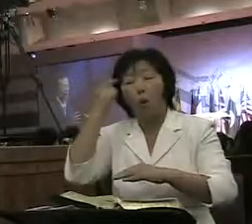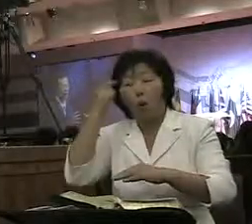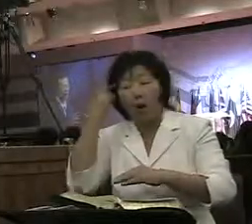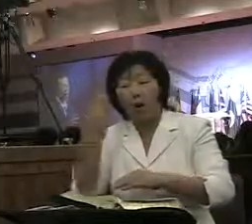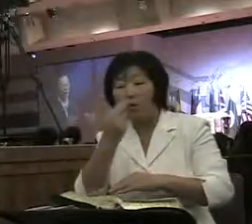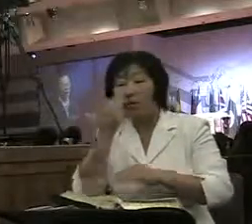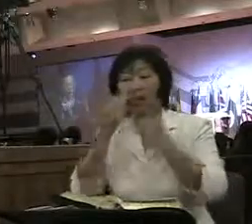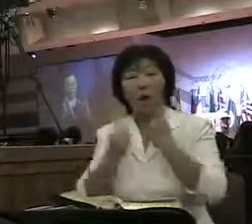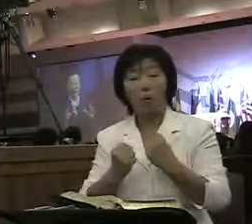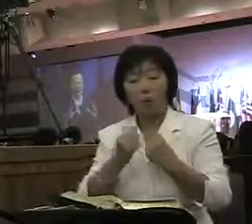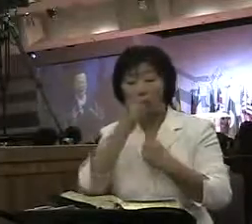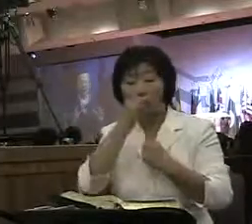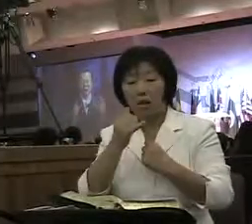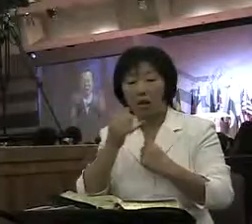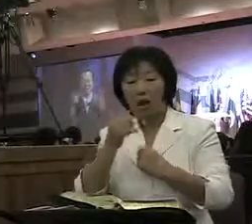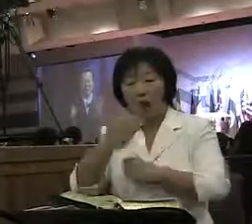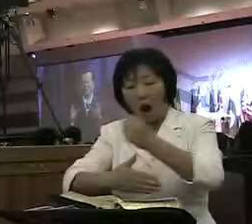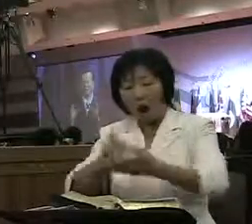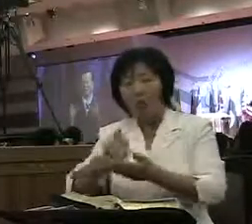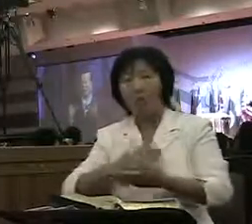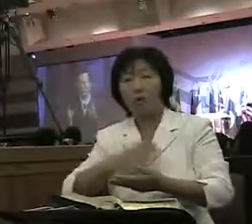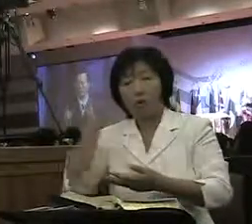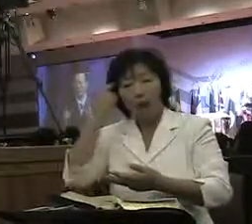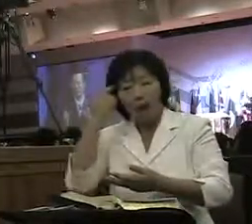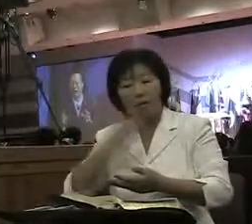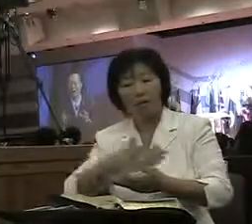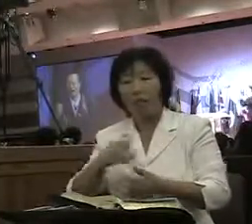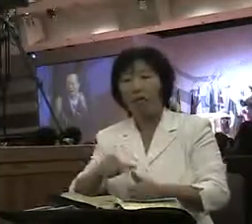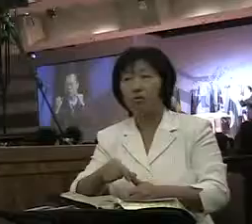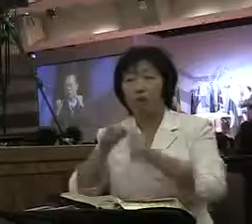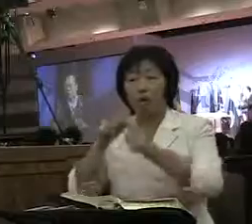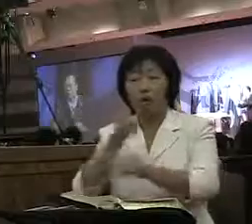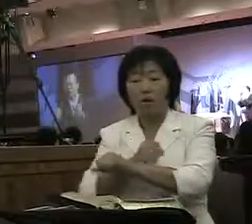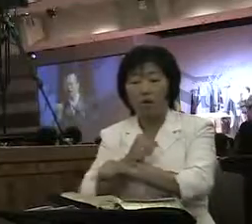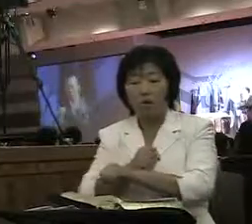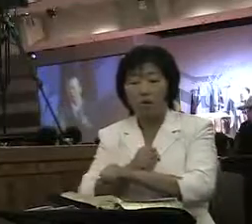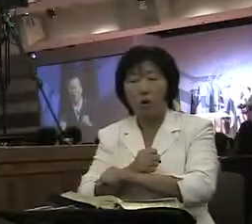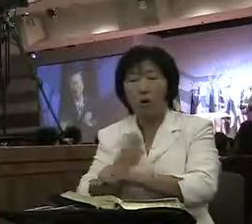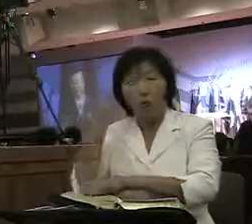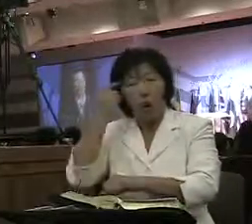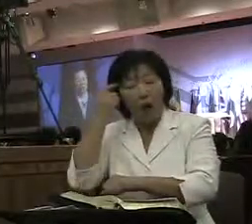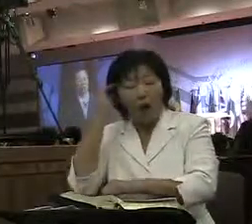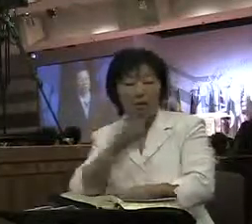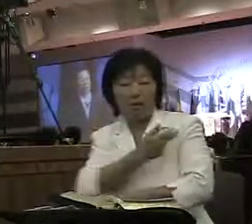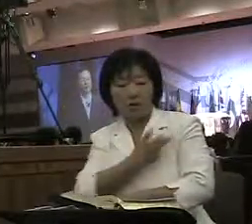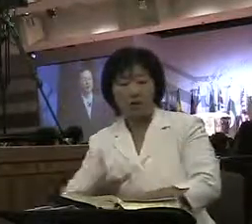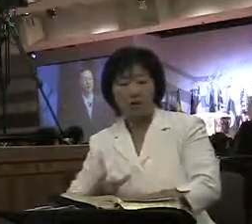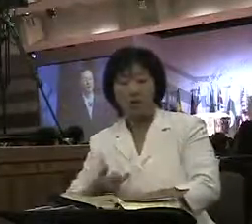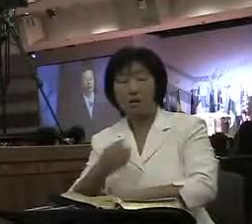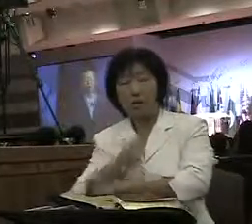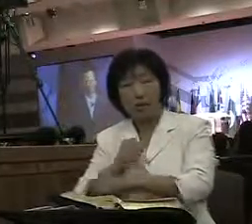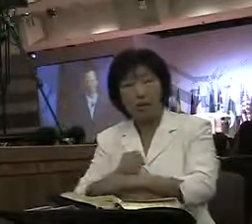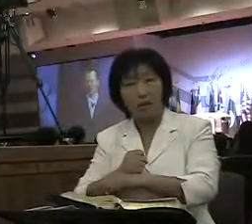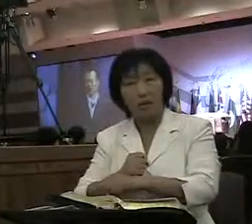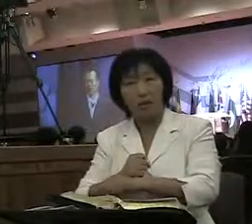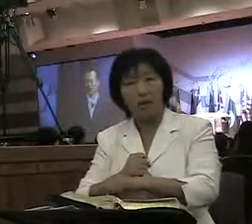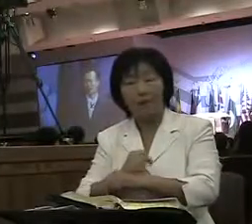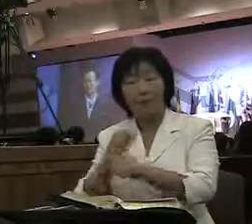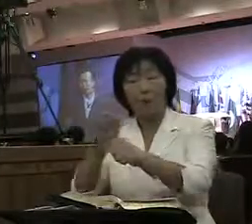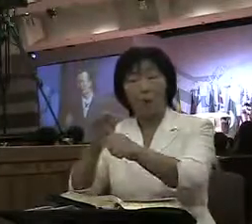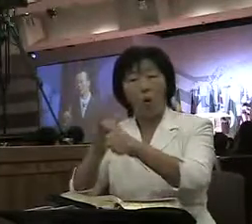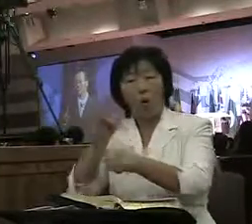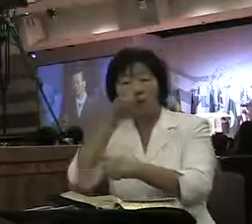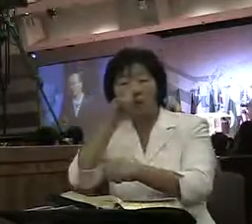왜 구원하셨고 왜 말씀으로 제자 삼기를 원하시는가? 이 sense of calling이 있을 때 우리